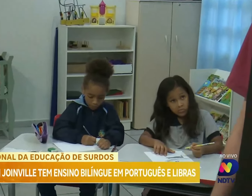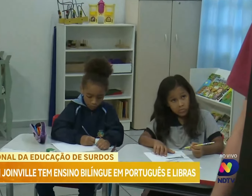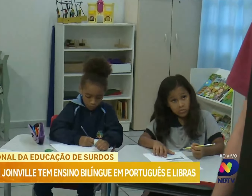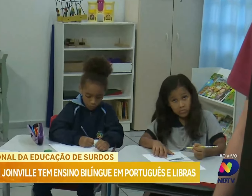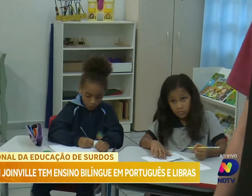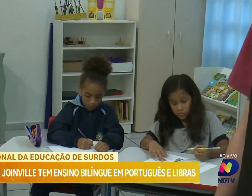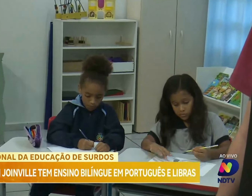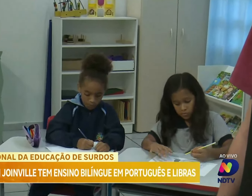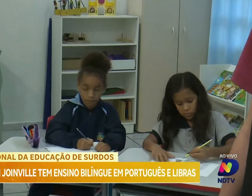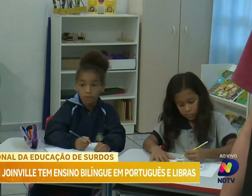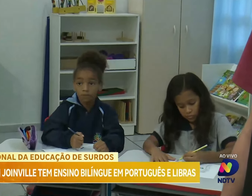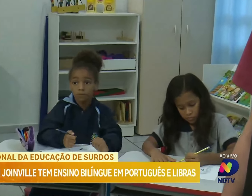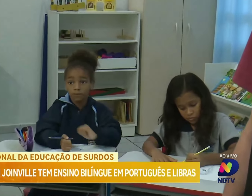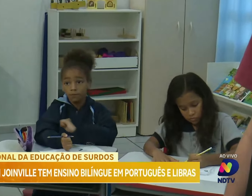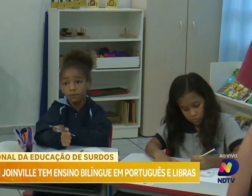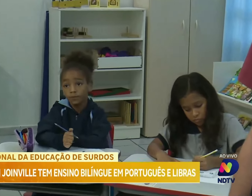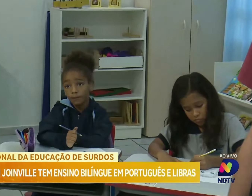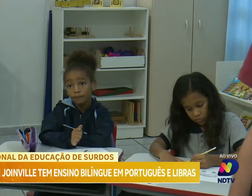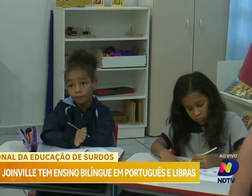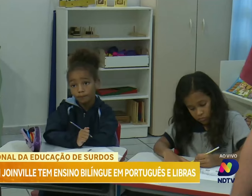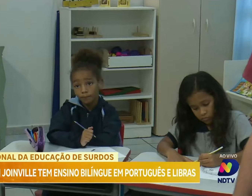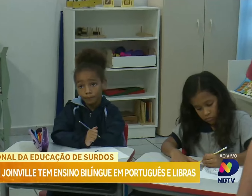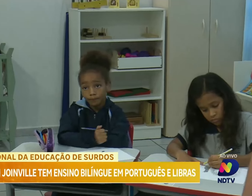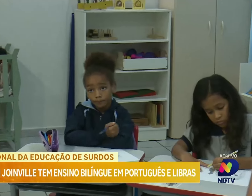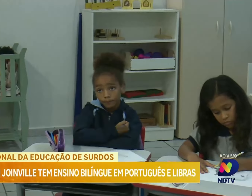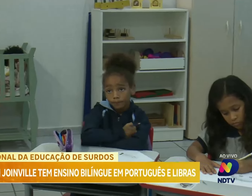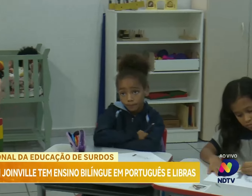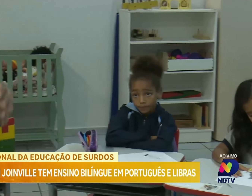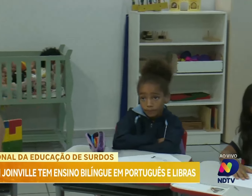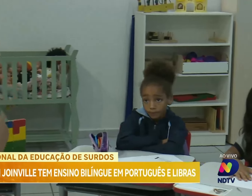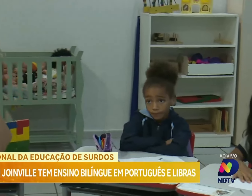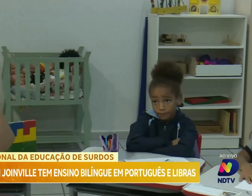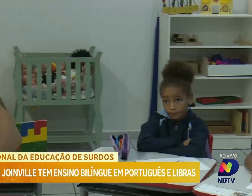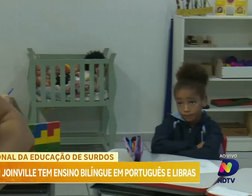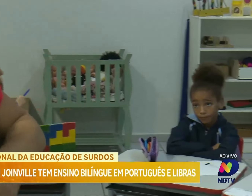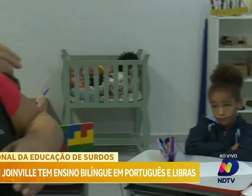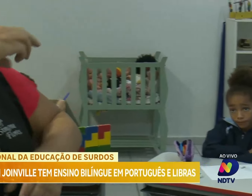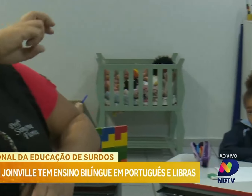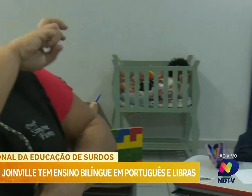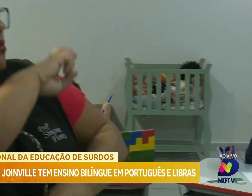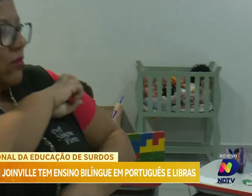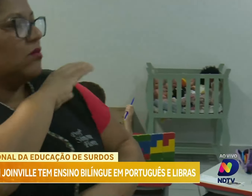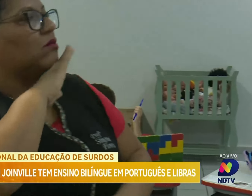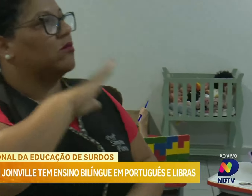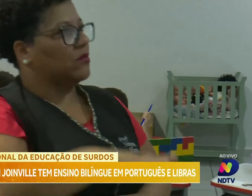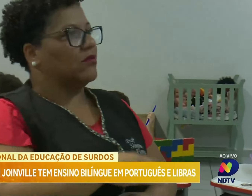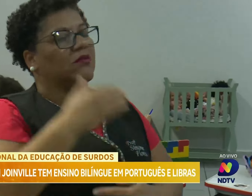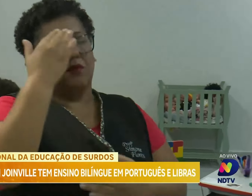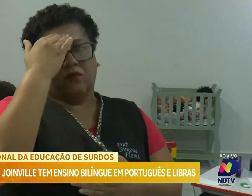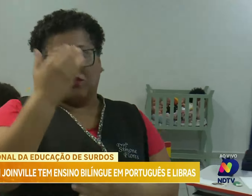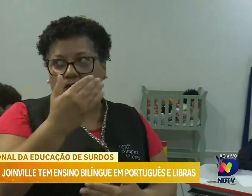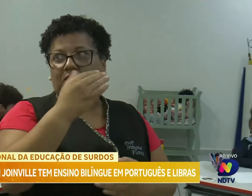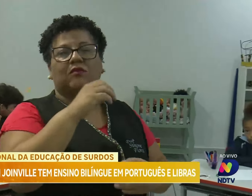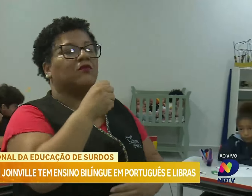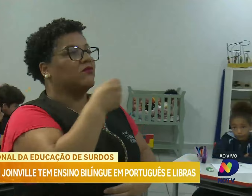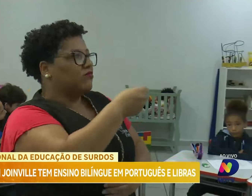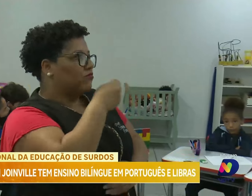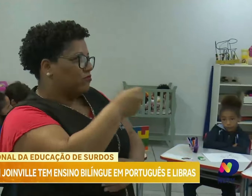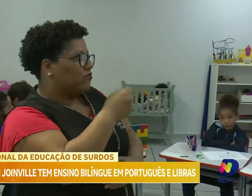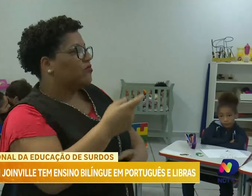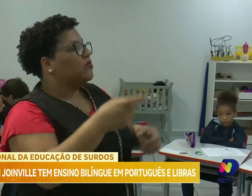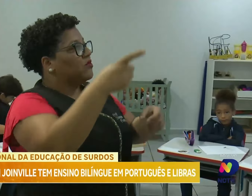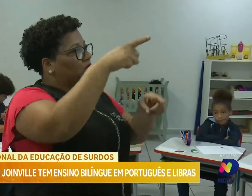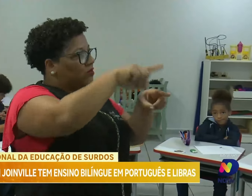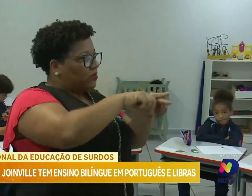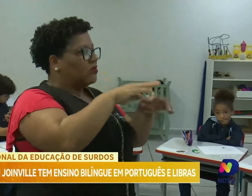infantil, primeiros e segundos anos, né, nesta turma, e terceiro ao quinto no turmo vespertino. Muito obrigada pela entrevista. Vou voltar a